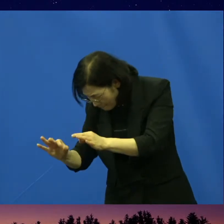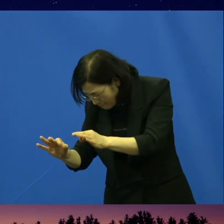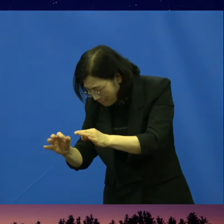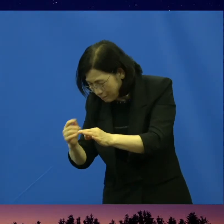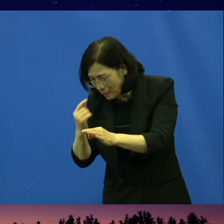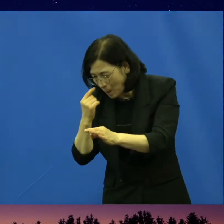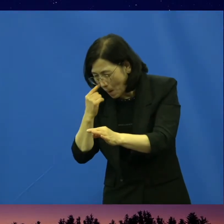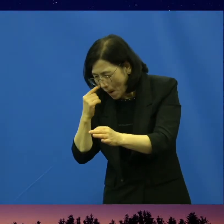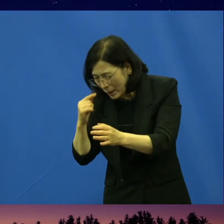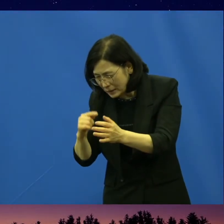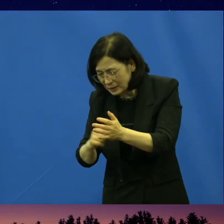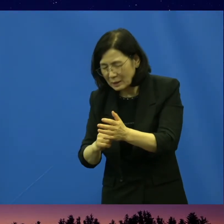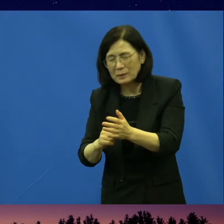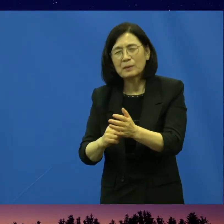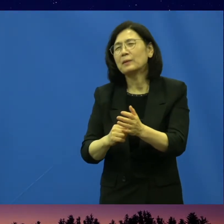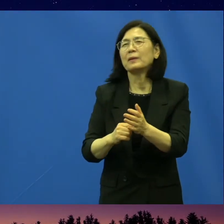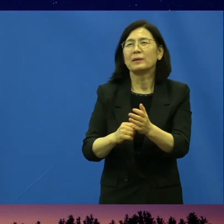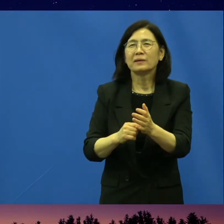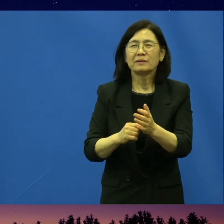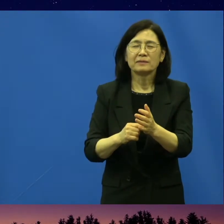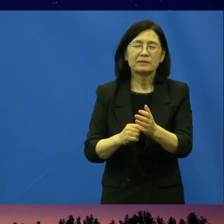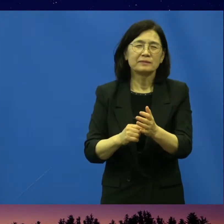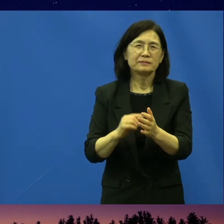목소리 다 듣고.